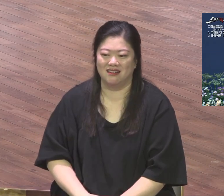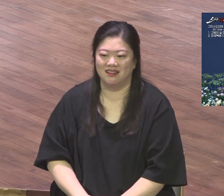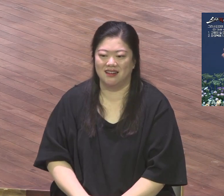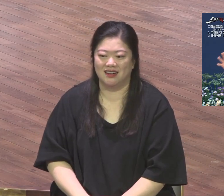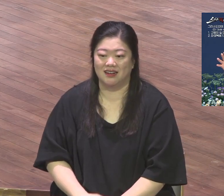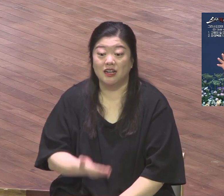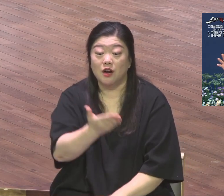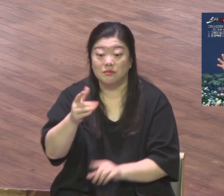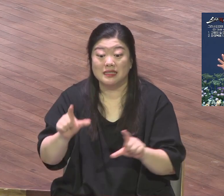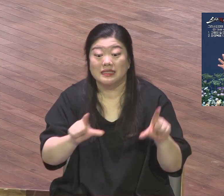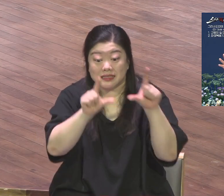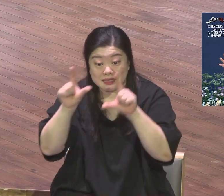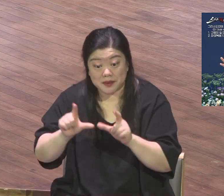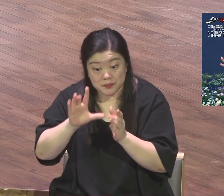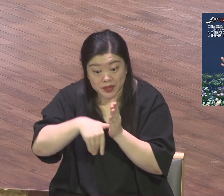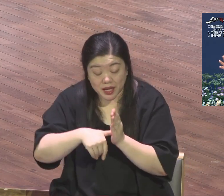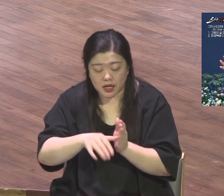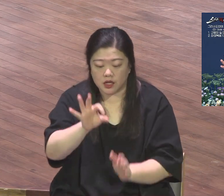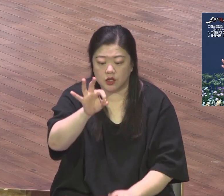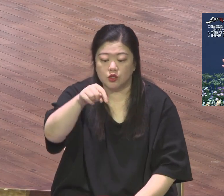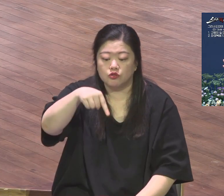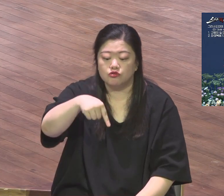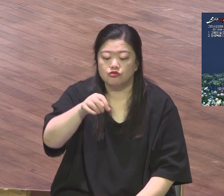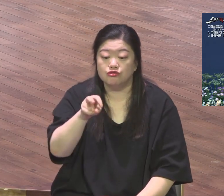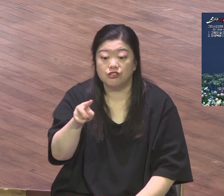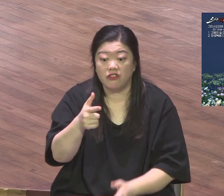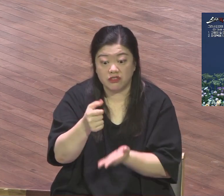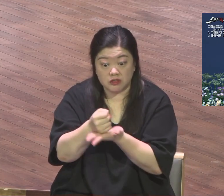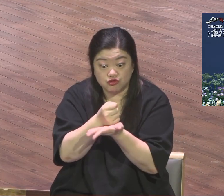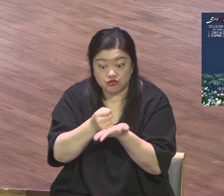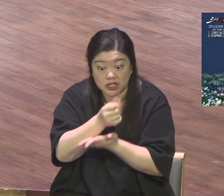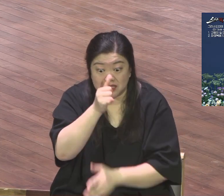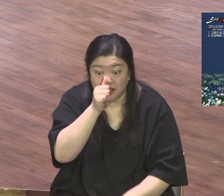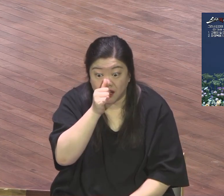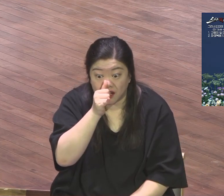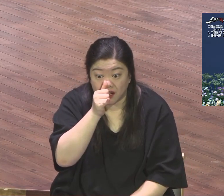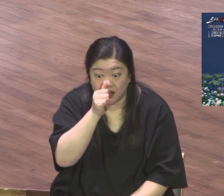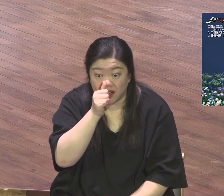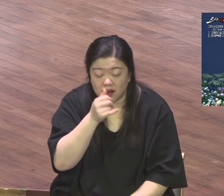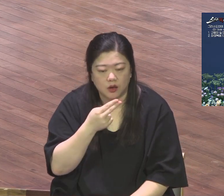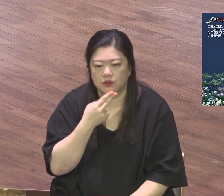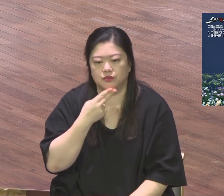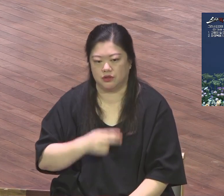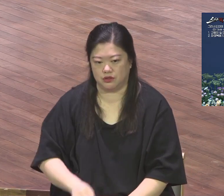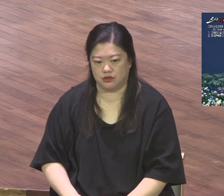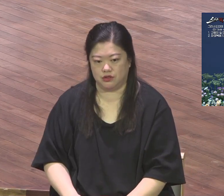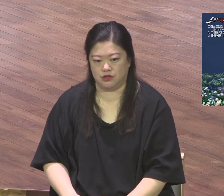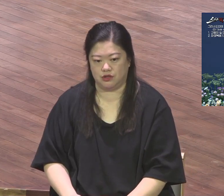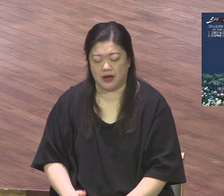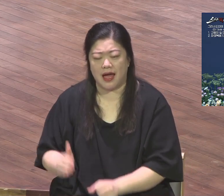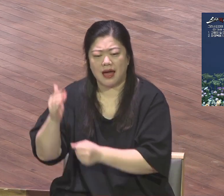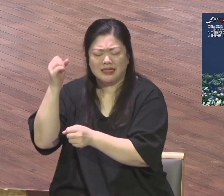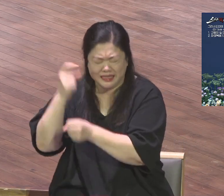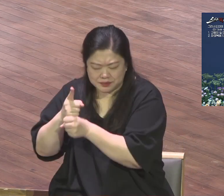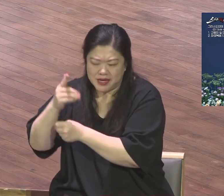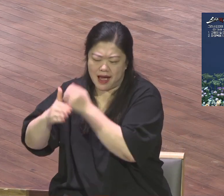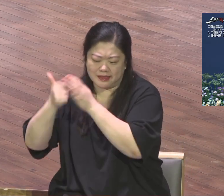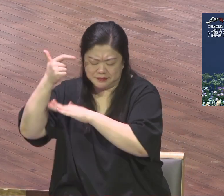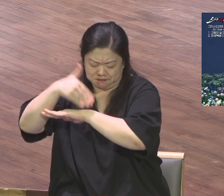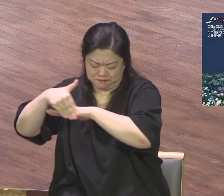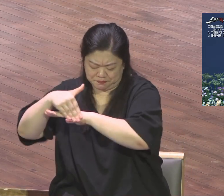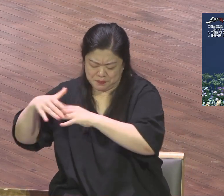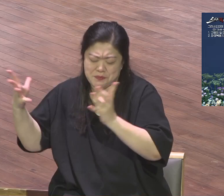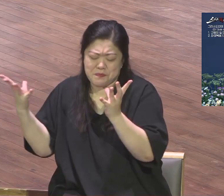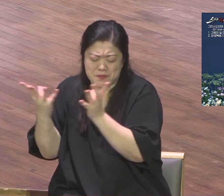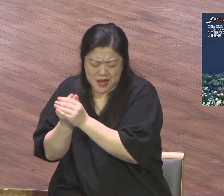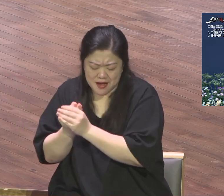외견상 우연처럼 보여도 사실상 하나님의 절대적인 주권 아래서 하나님의 필연이